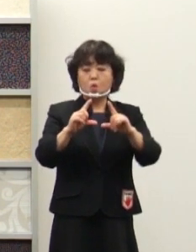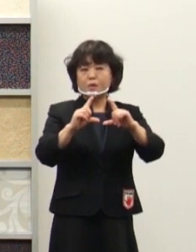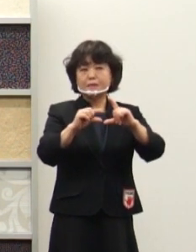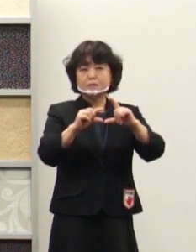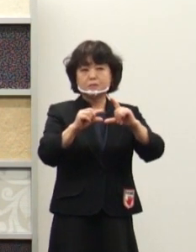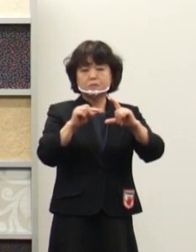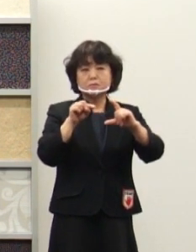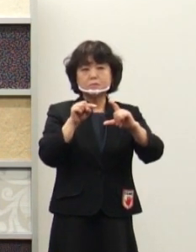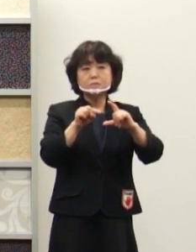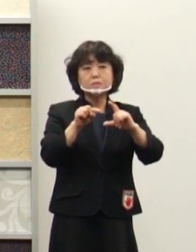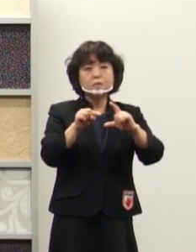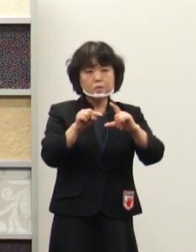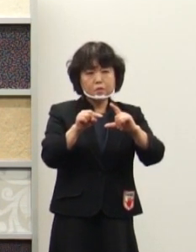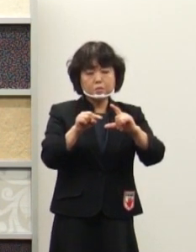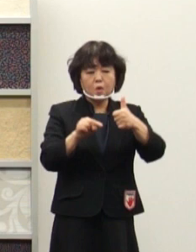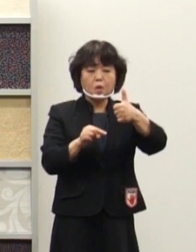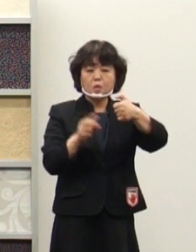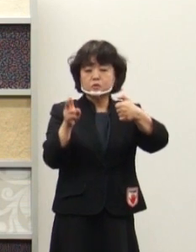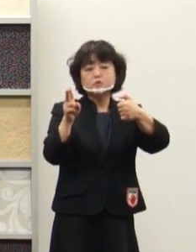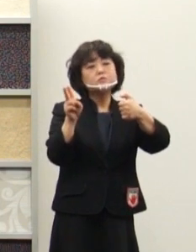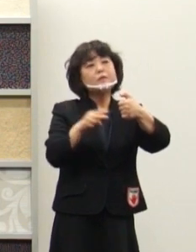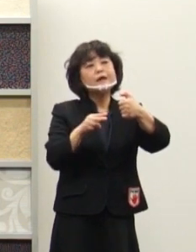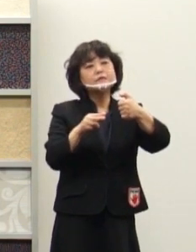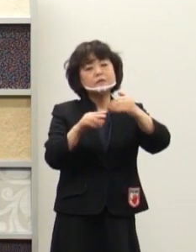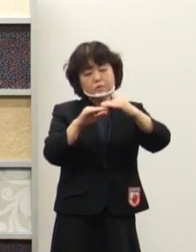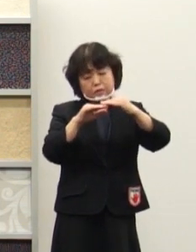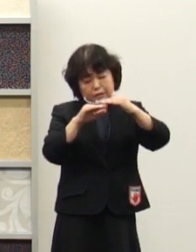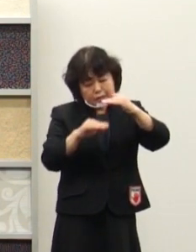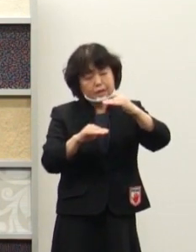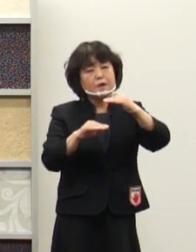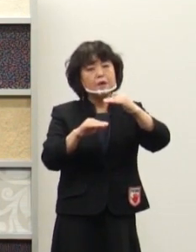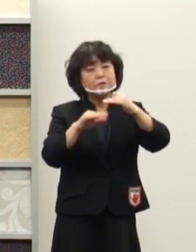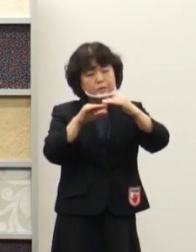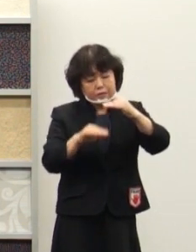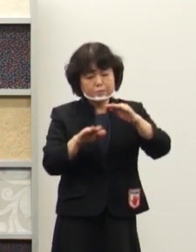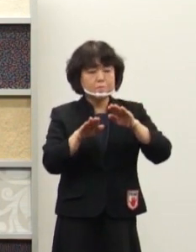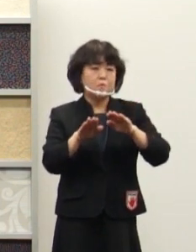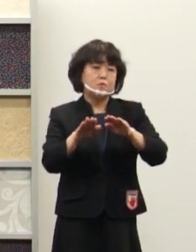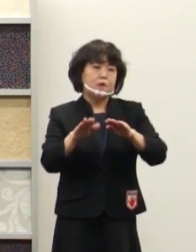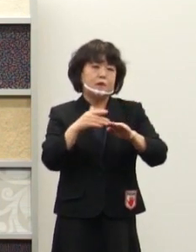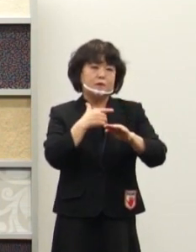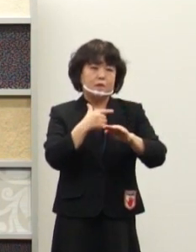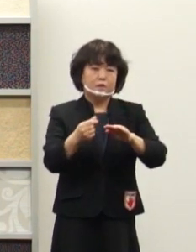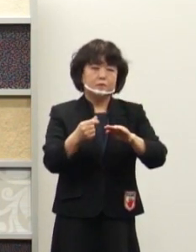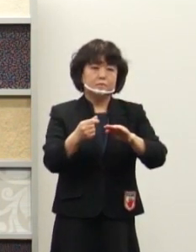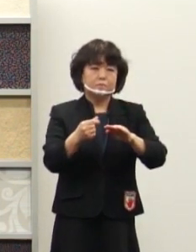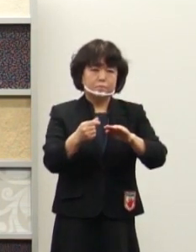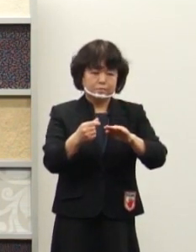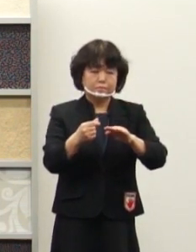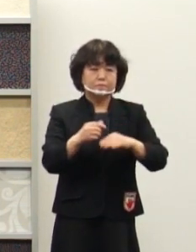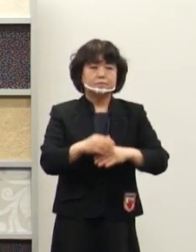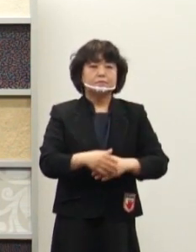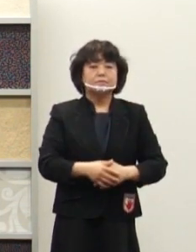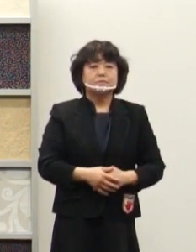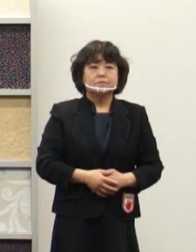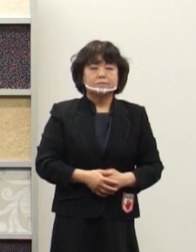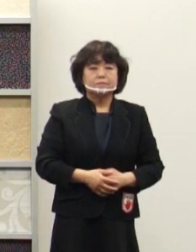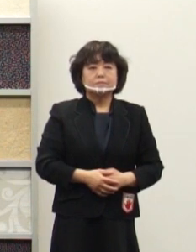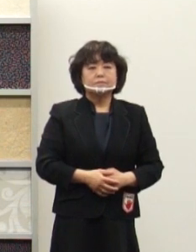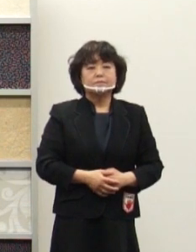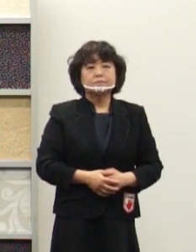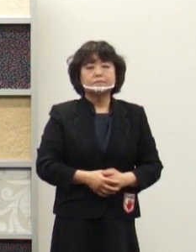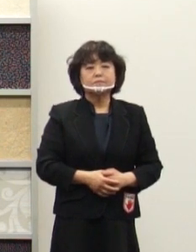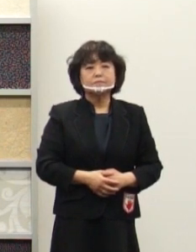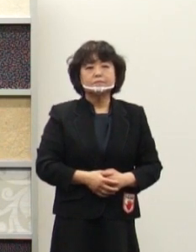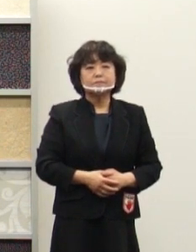を何とか 50% 以内に抑えていきたいと、これを一つの目安とするべきだろうと考えております